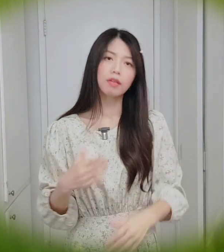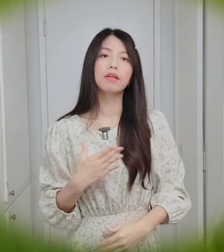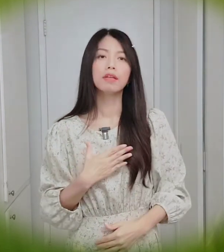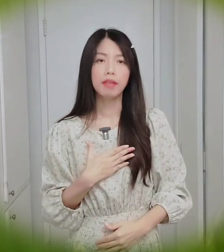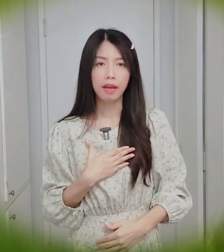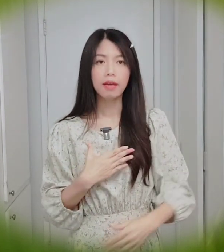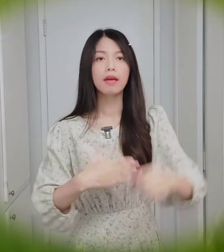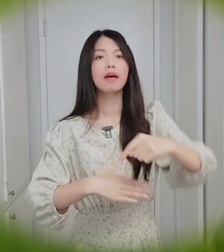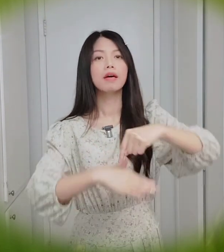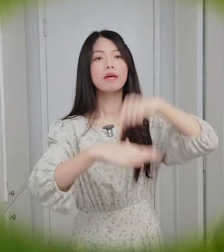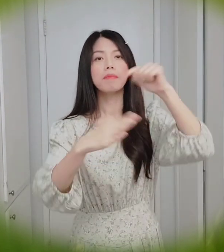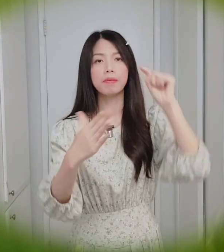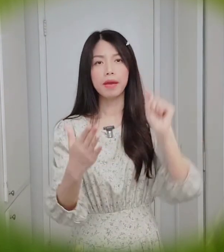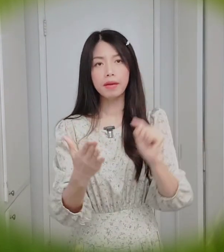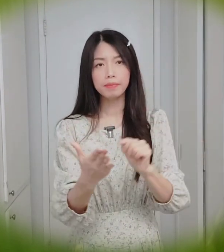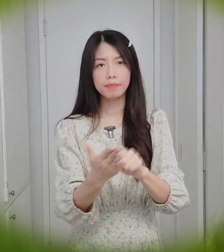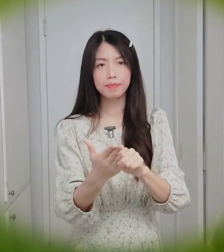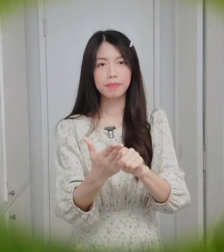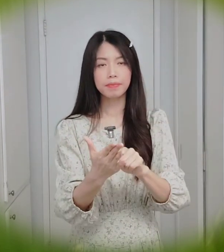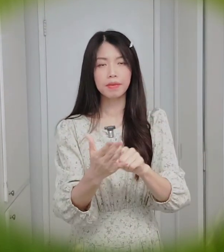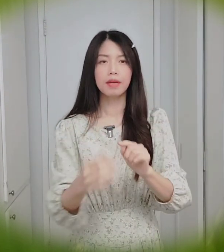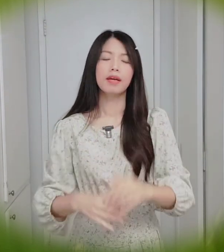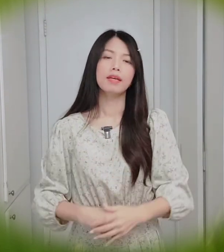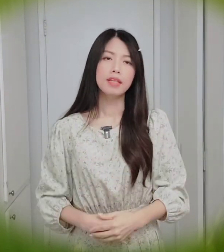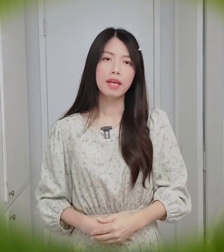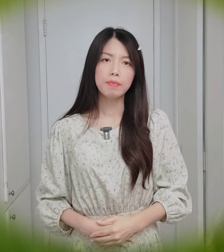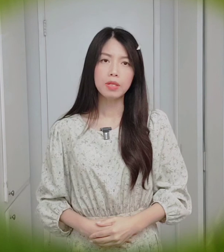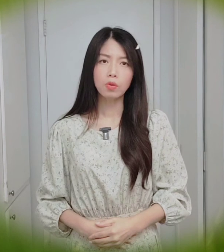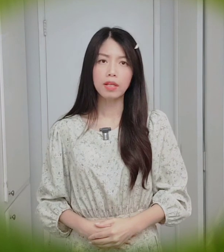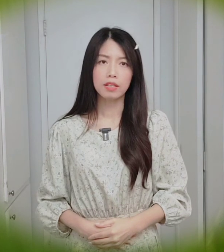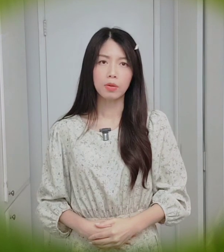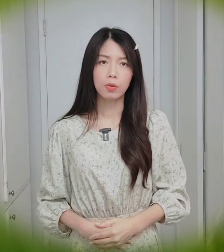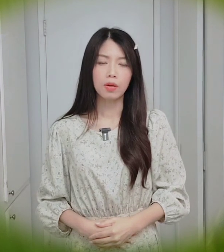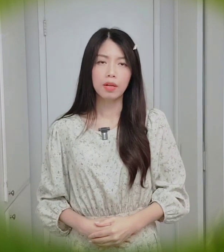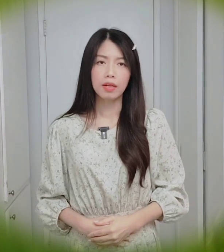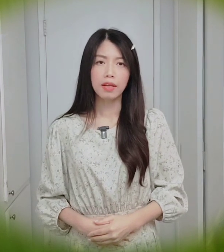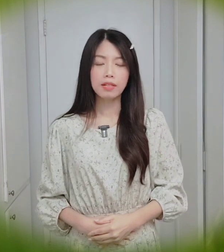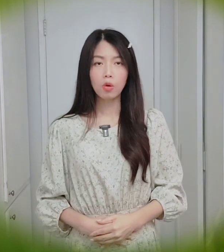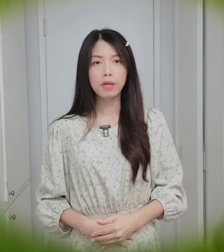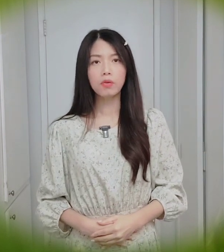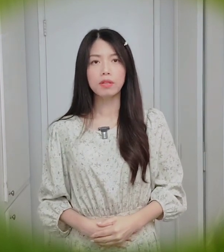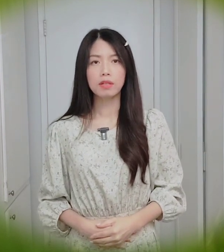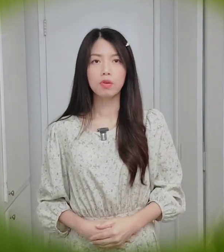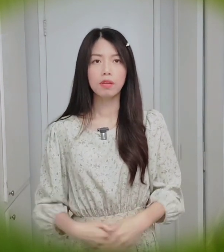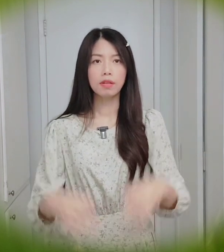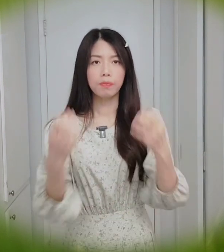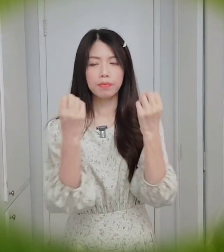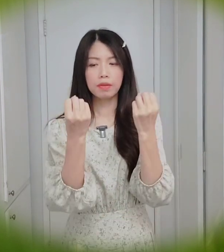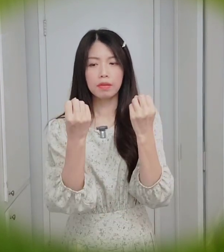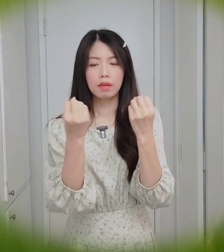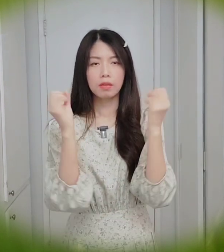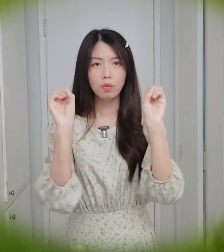지쳐있던 내 마음에 새 힘이 솟아나지요. 일단 새롭다라고 하는 뜻의